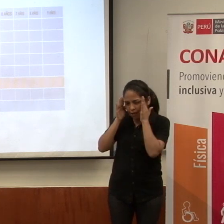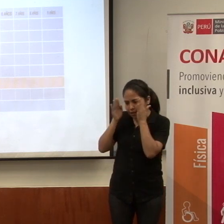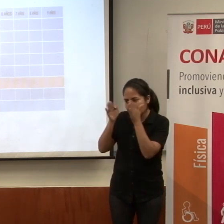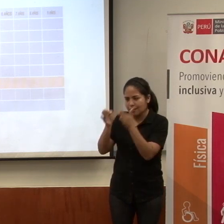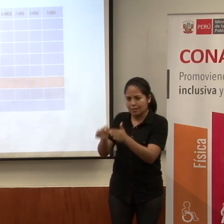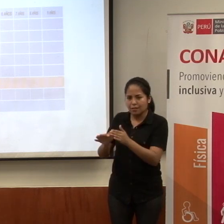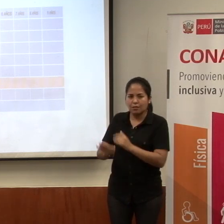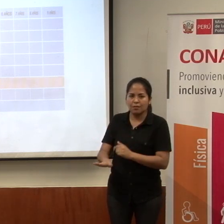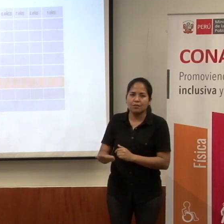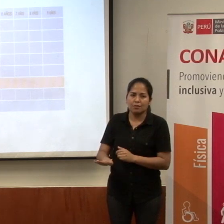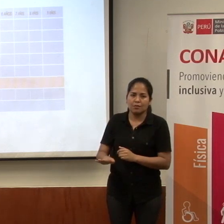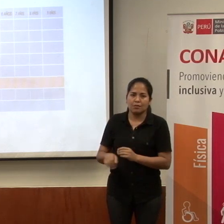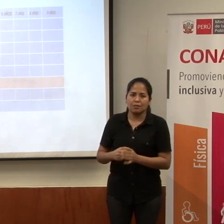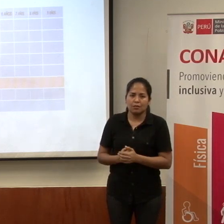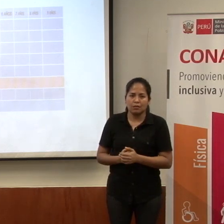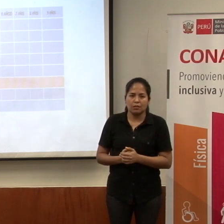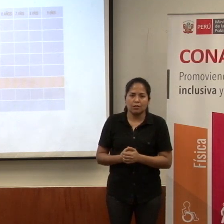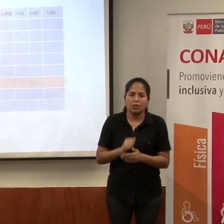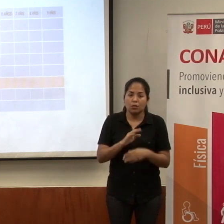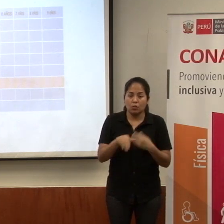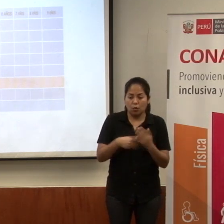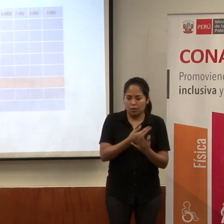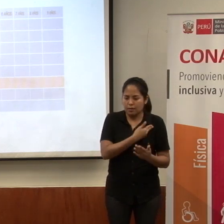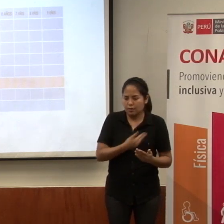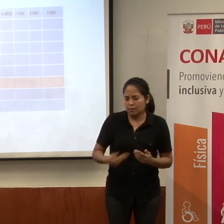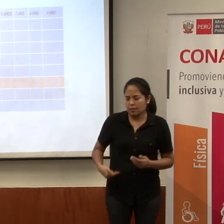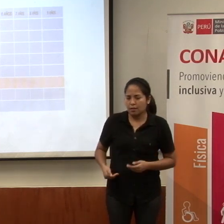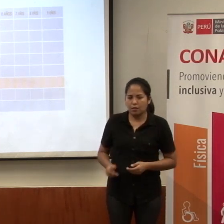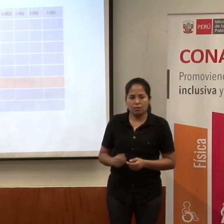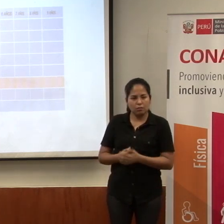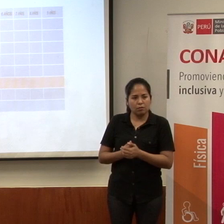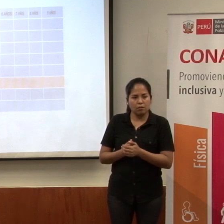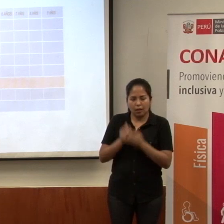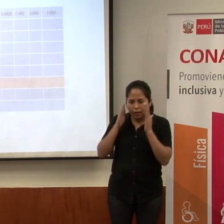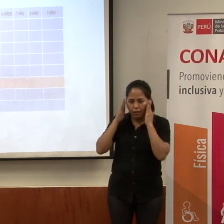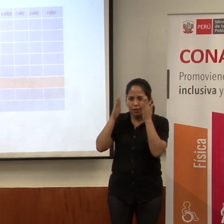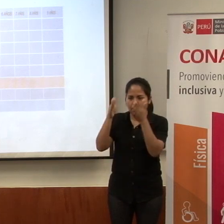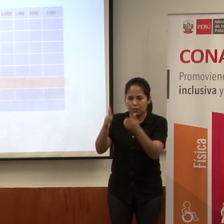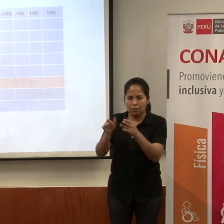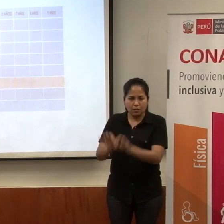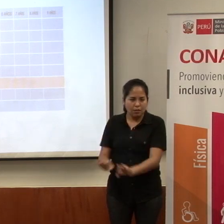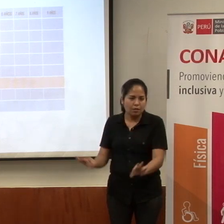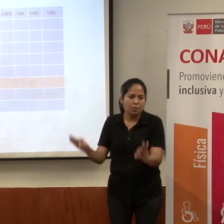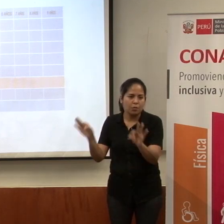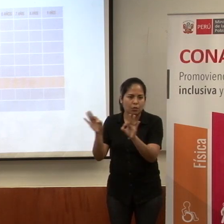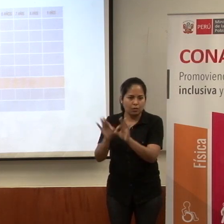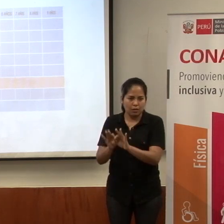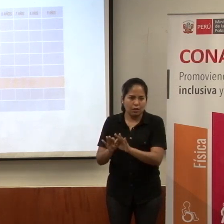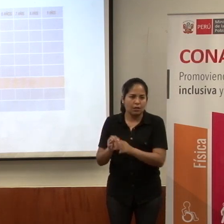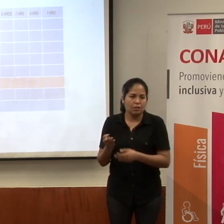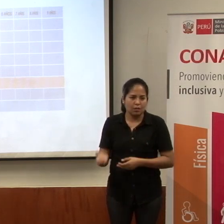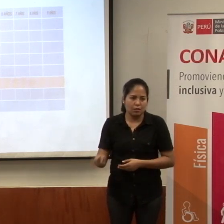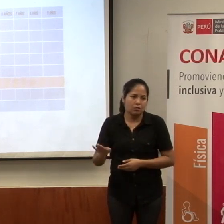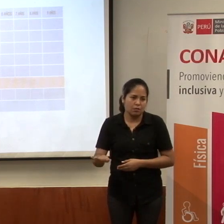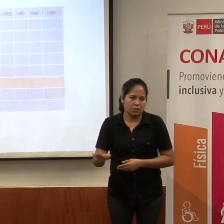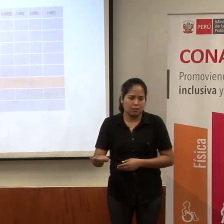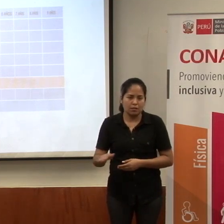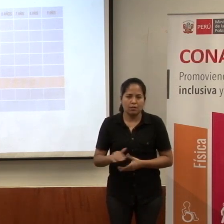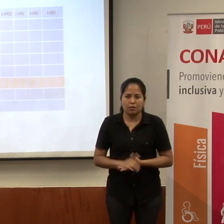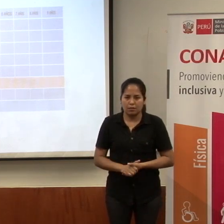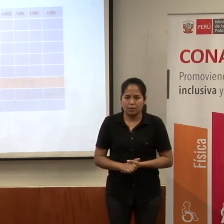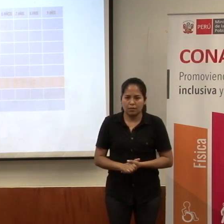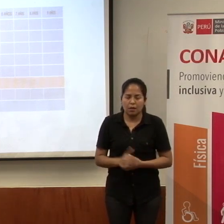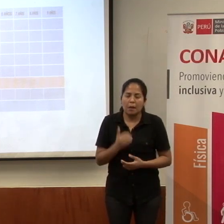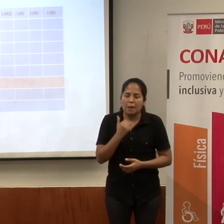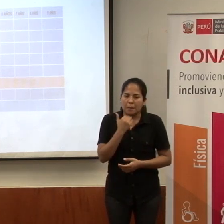las políticas públicas tiene que invertir mucho más en un país en donde todavía estas prioridades son prioridades que no lo son tantas,